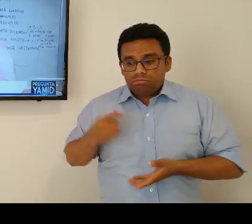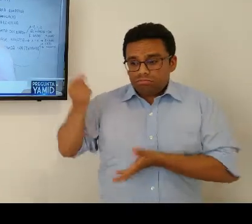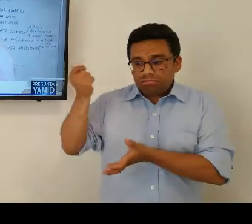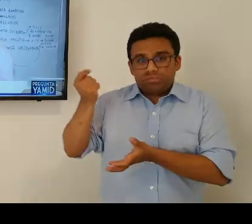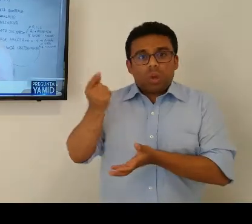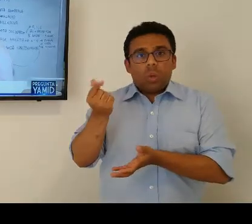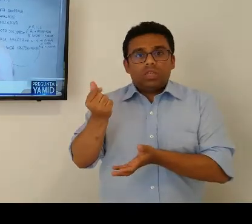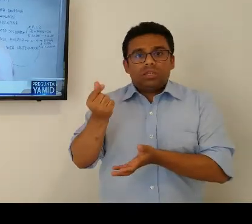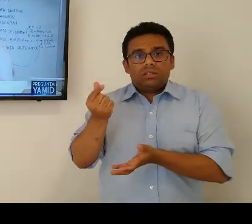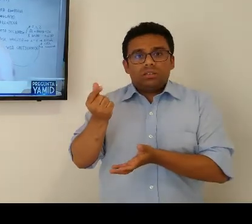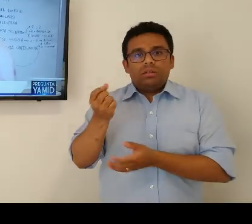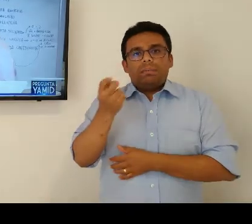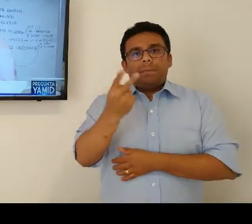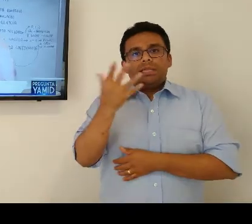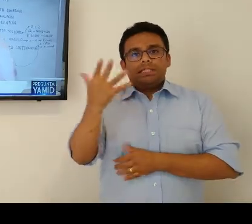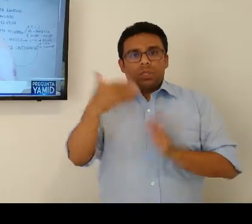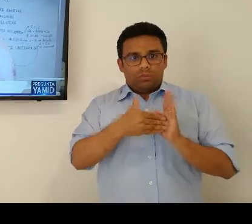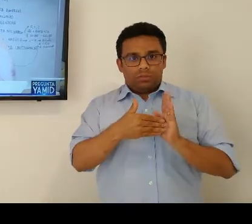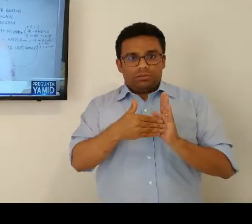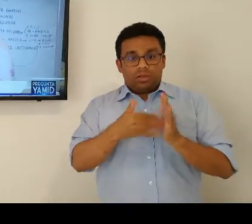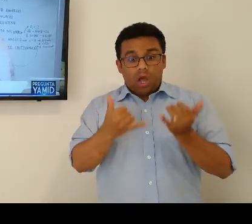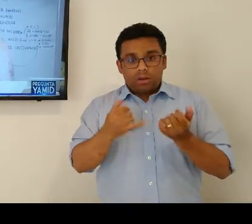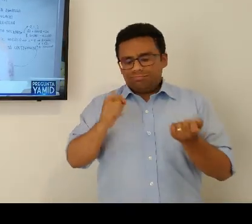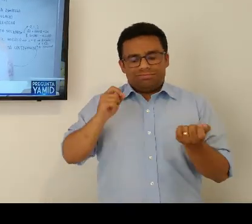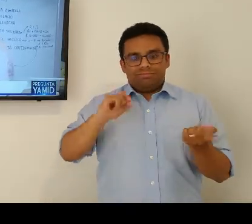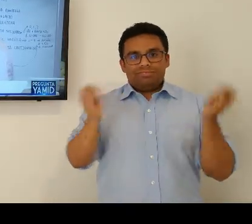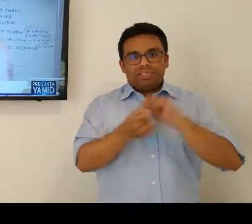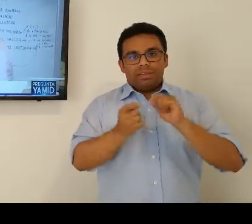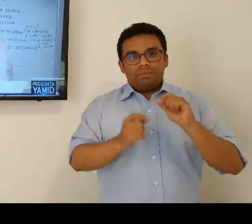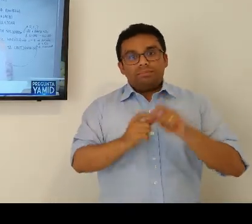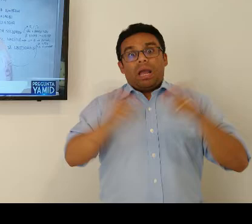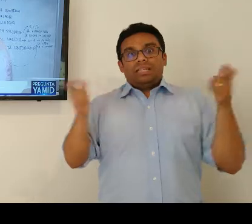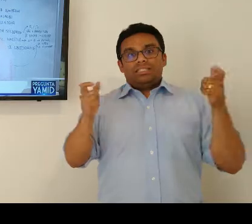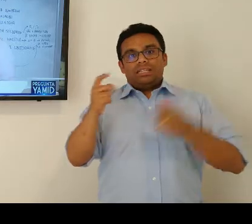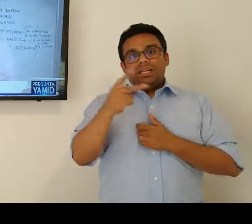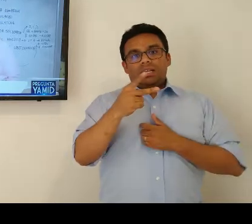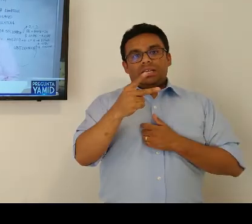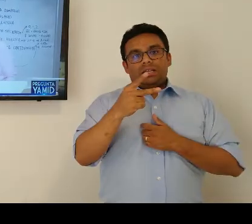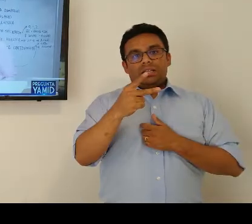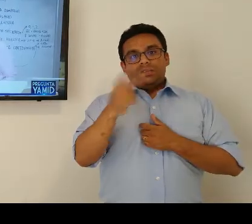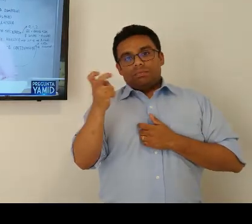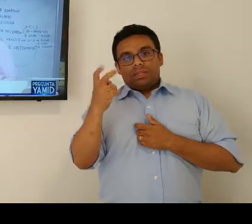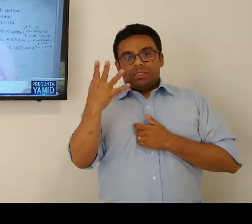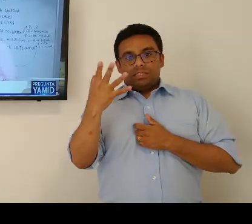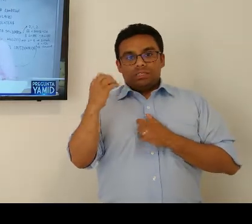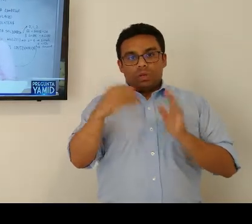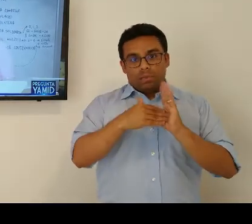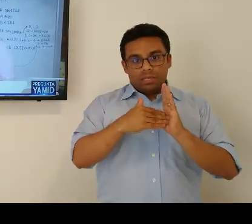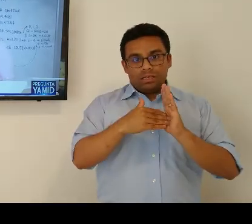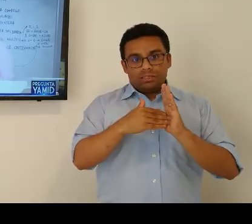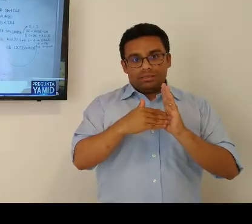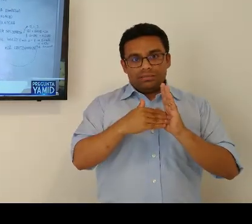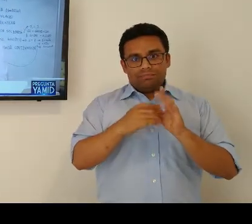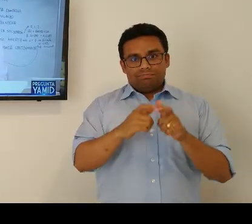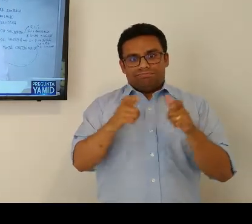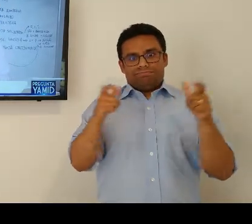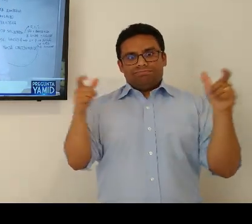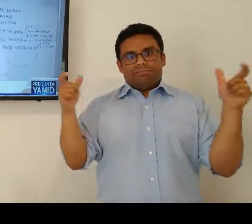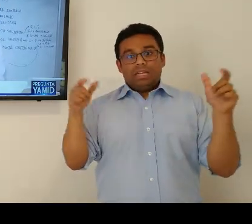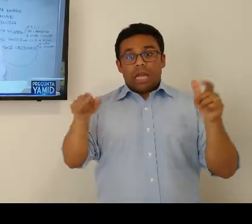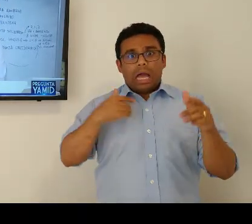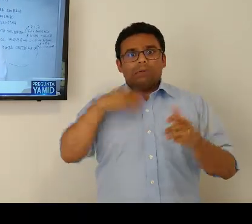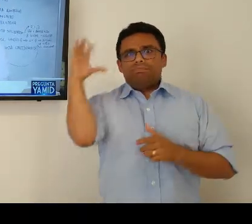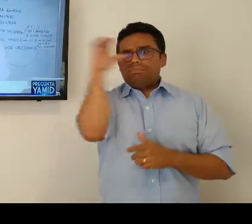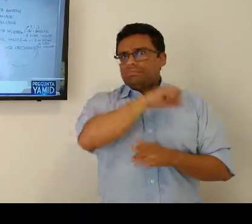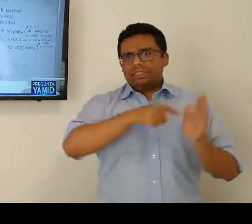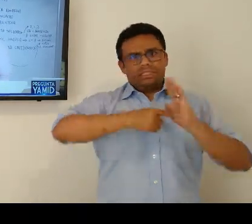pasar luego a 125.000 y luego a 225.000. Eso nos va a permitir saber mejor quién está contagiado, aislarlo